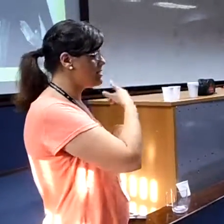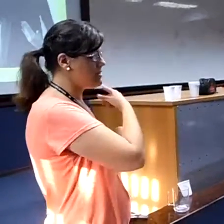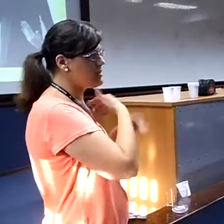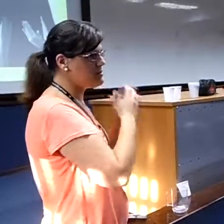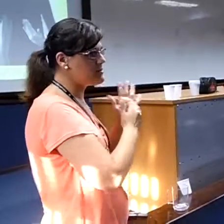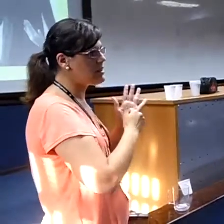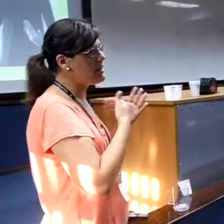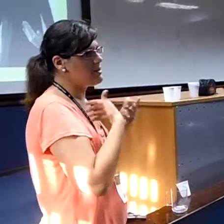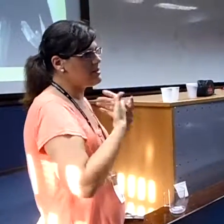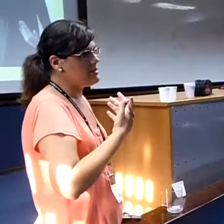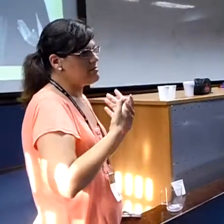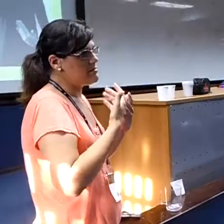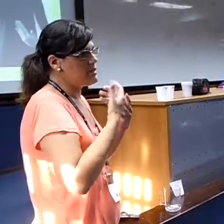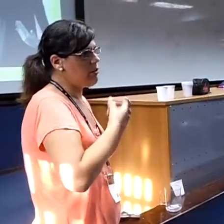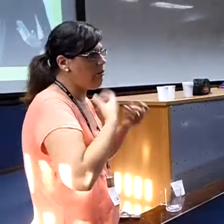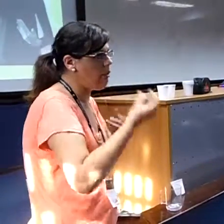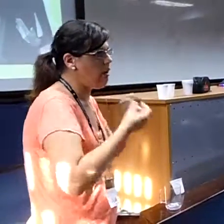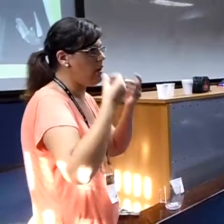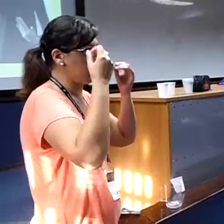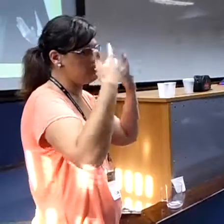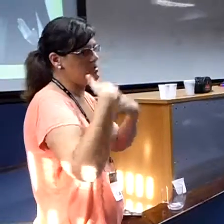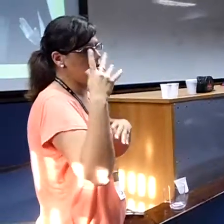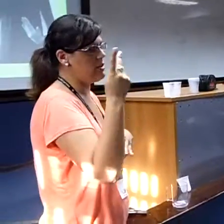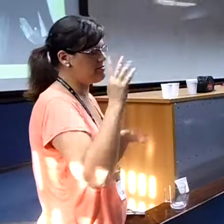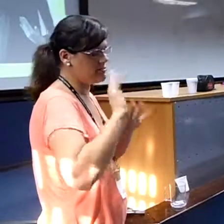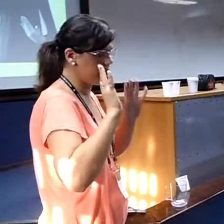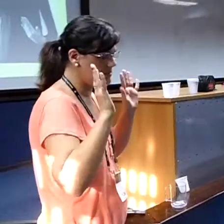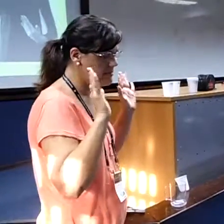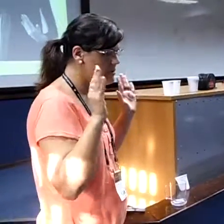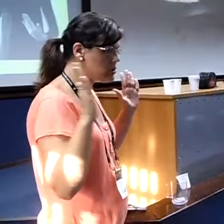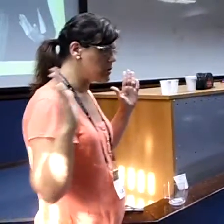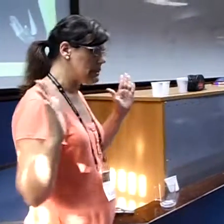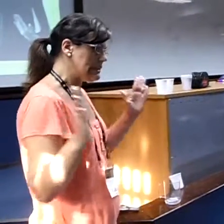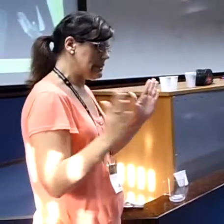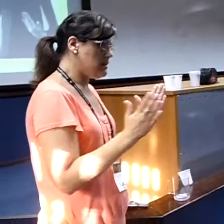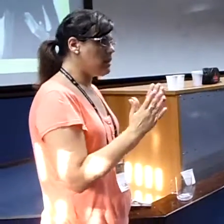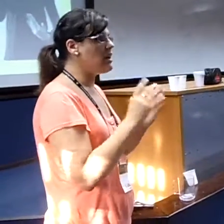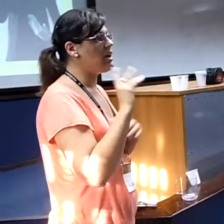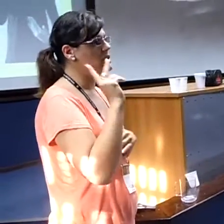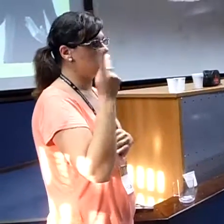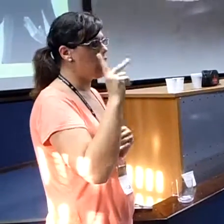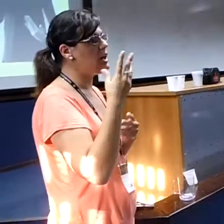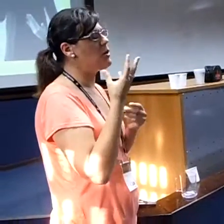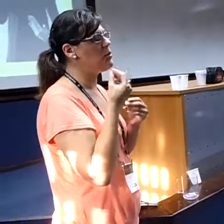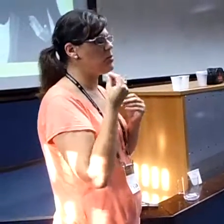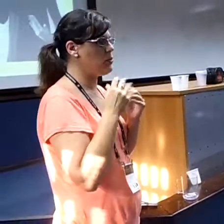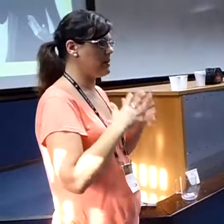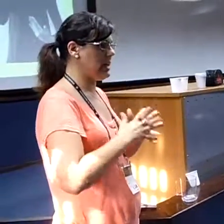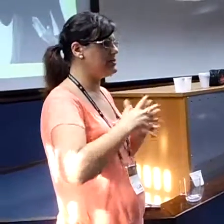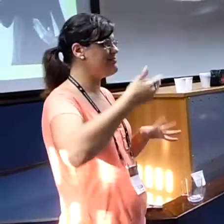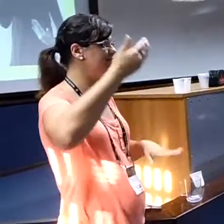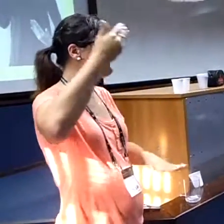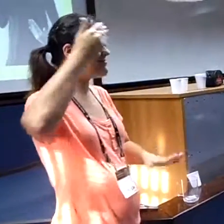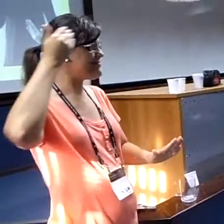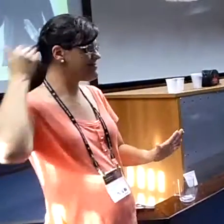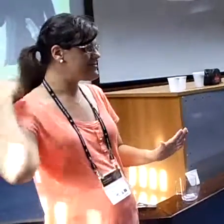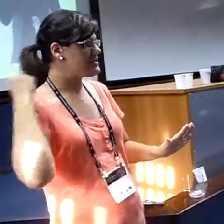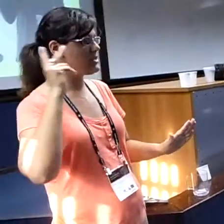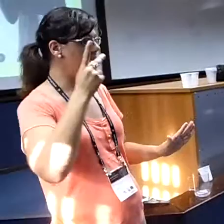Claro, aqui na minha apresentação eu não coloquei muitos detalhes, né, para não me estender muito, né, mas a nossa